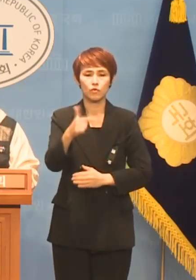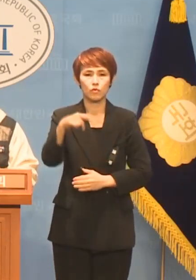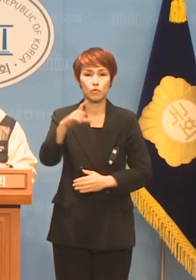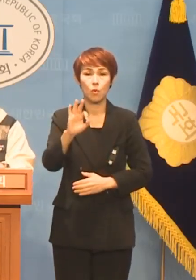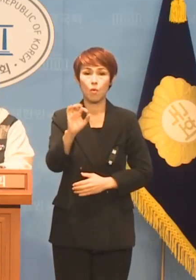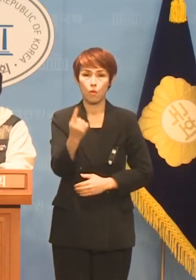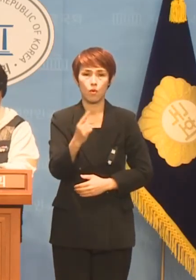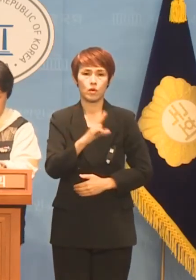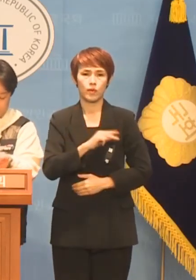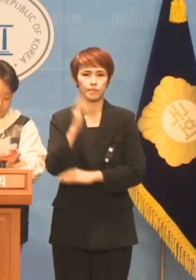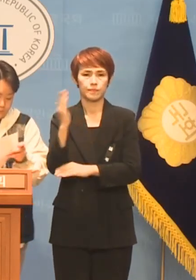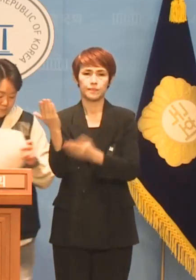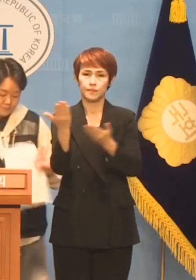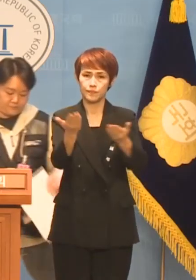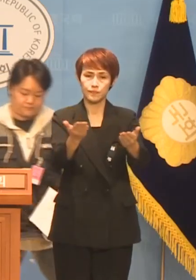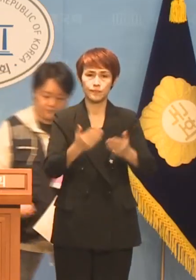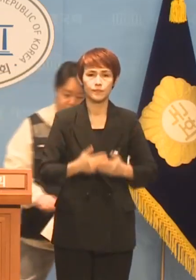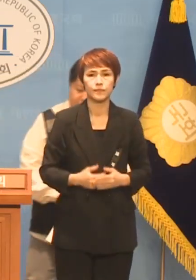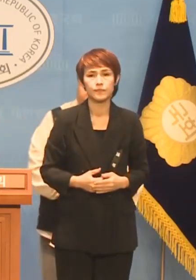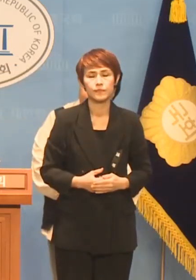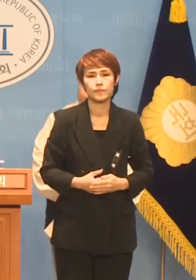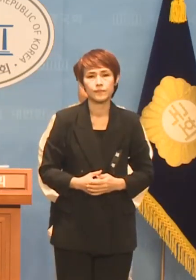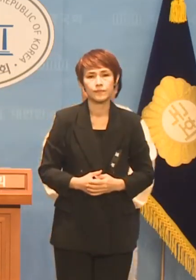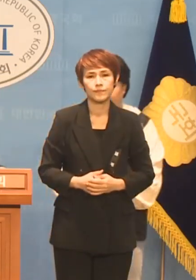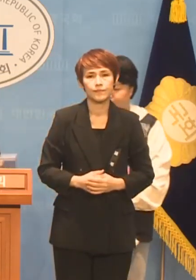들어보도록 하겠습니다.